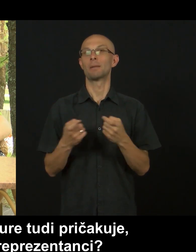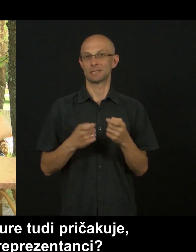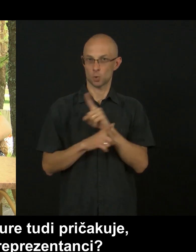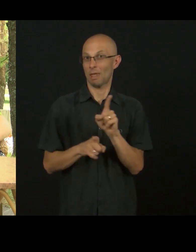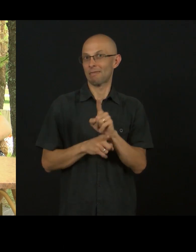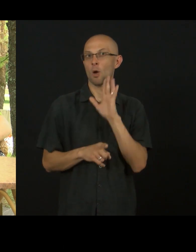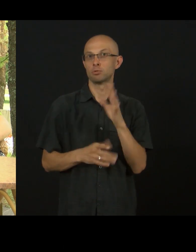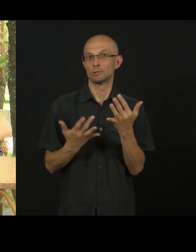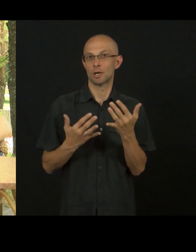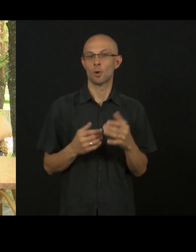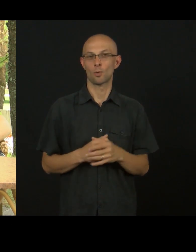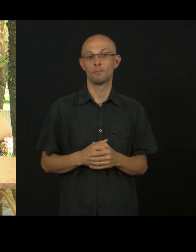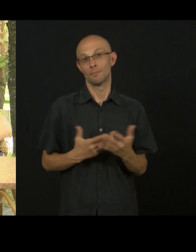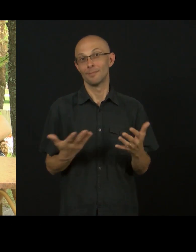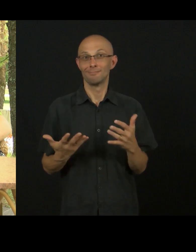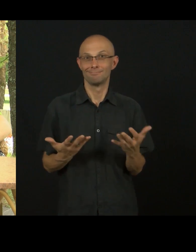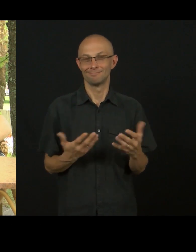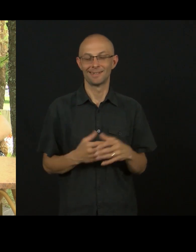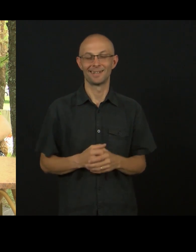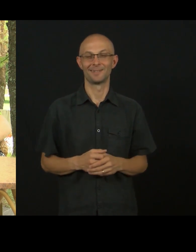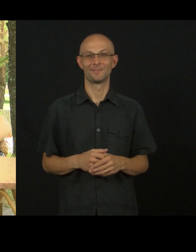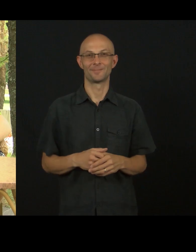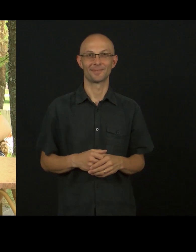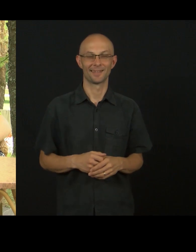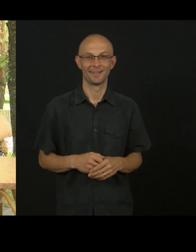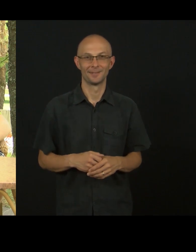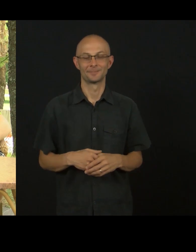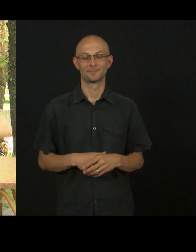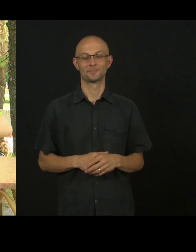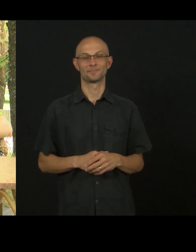ne? Ja. Da upam, da bo to. Upam.